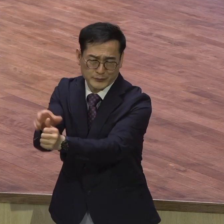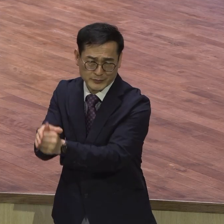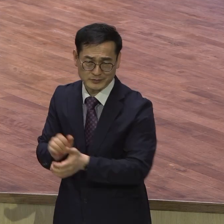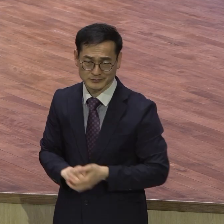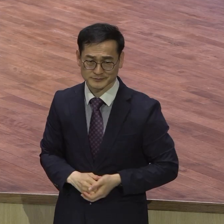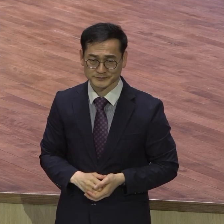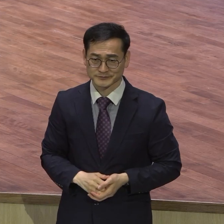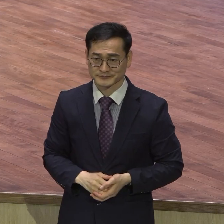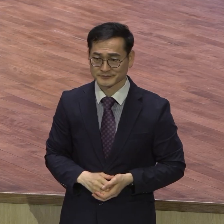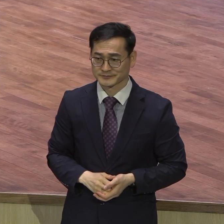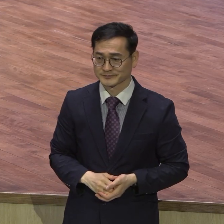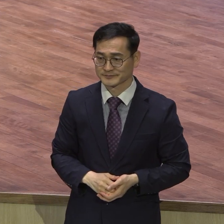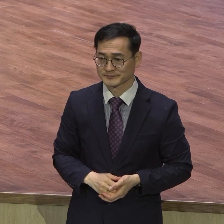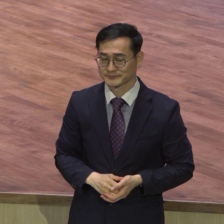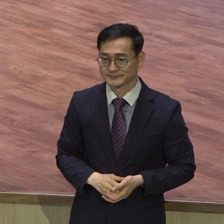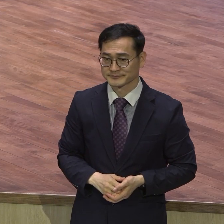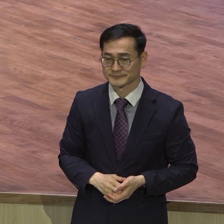부음 받아가죠.